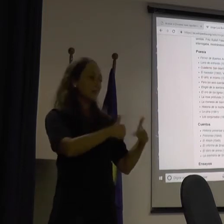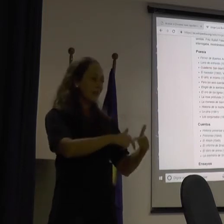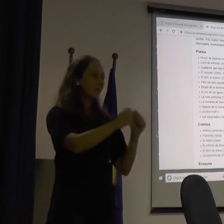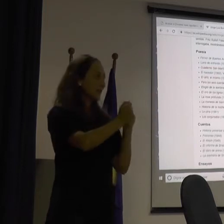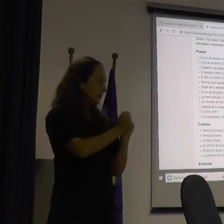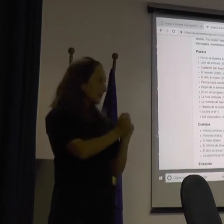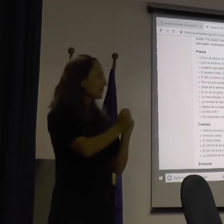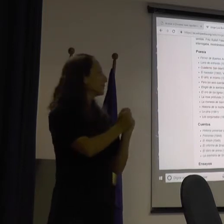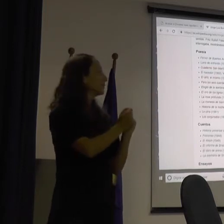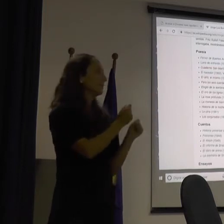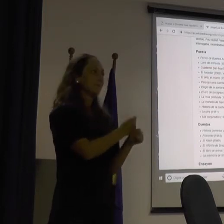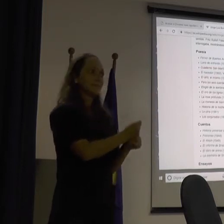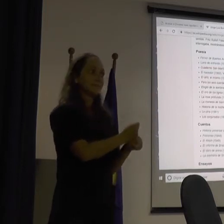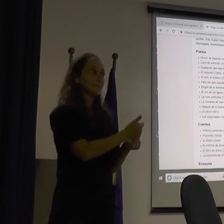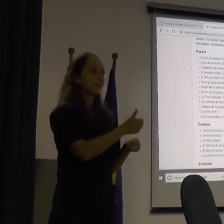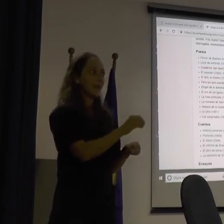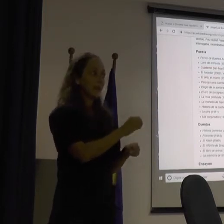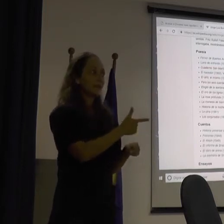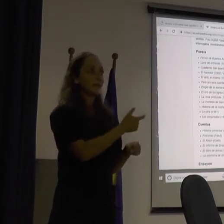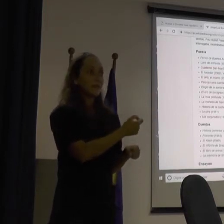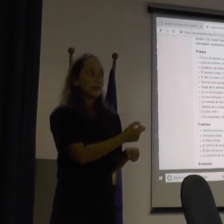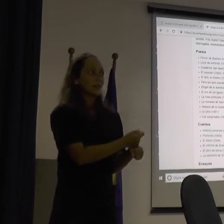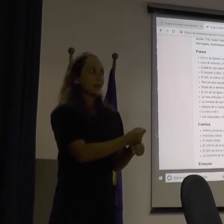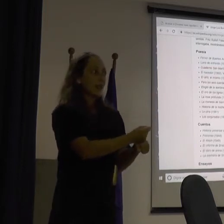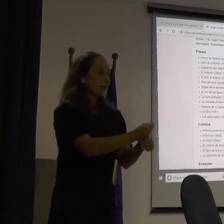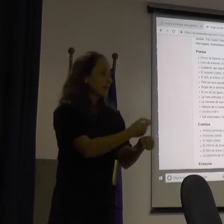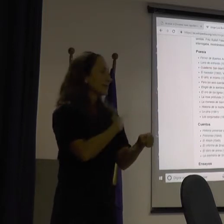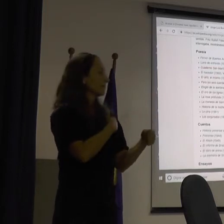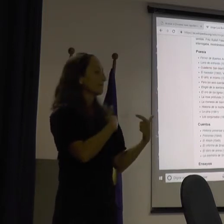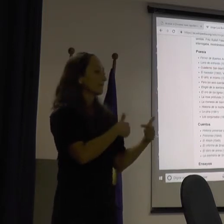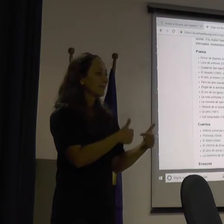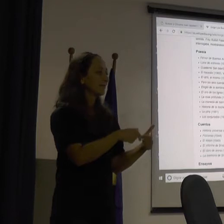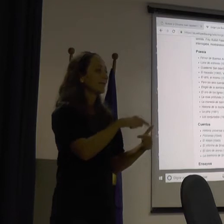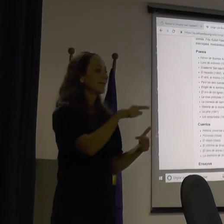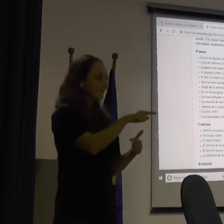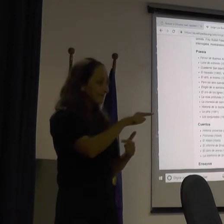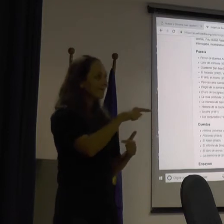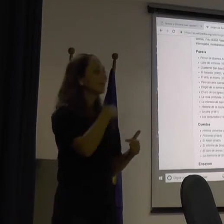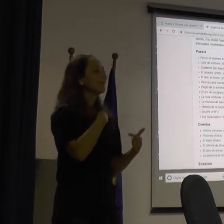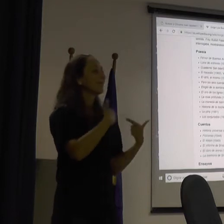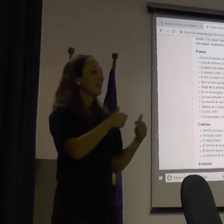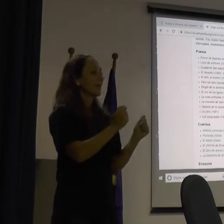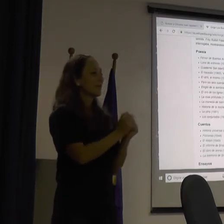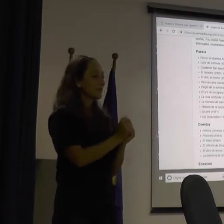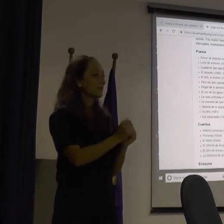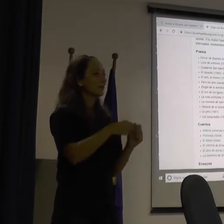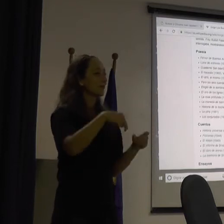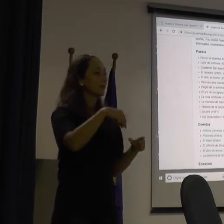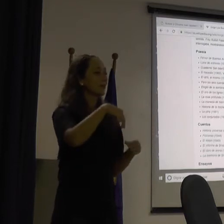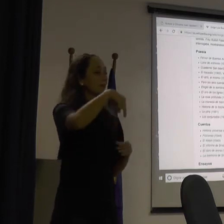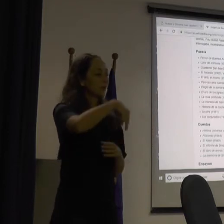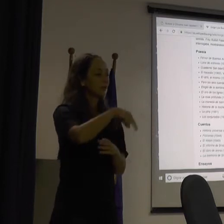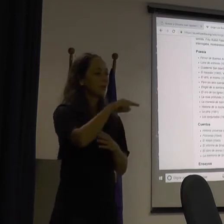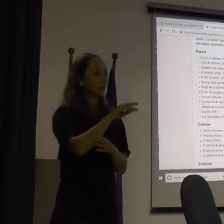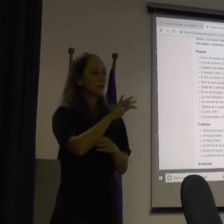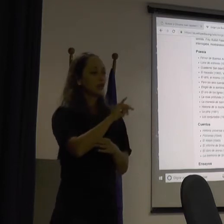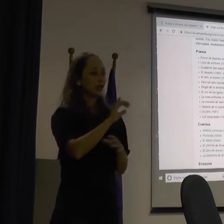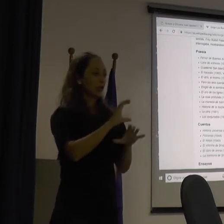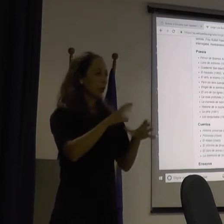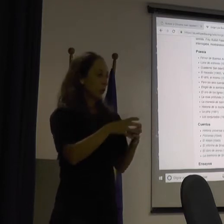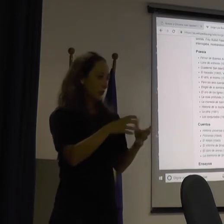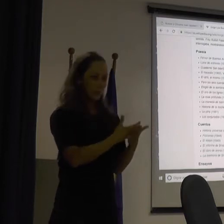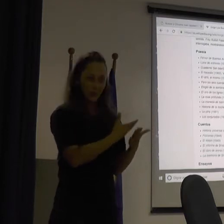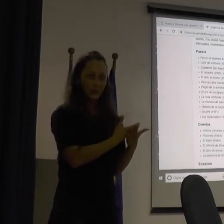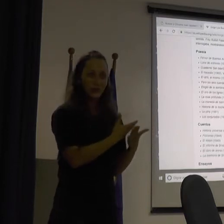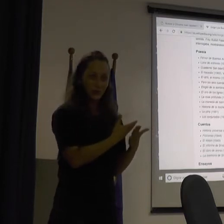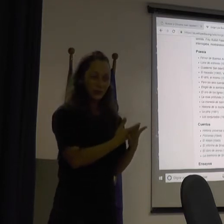né? O Werner, que a gente trabalhou no NUT desde o início, né? 35 anos.